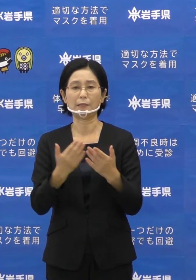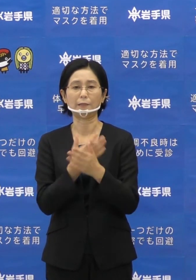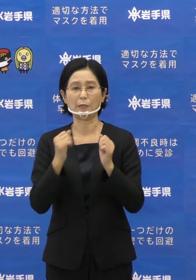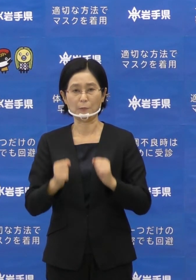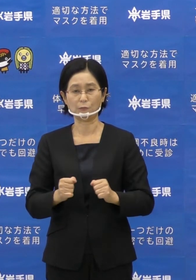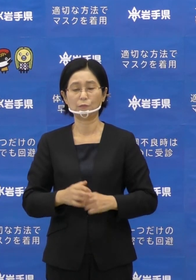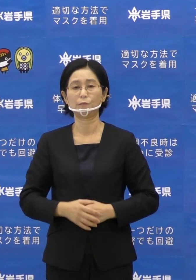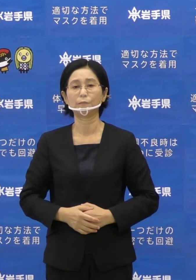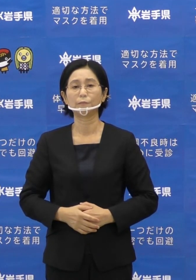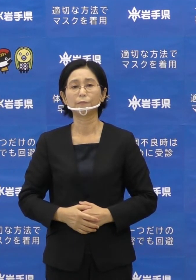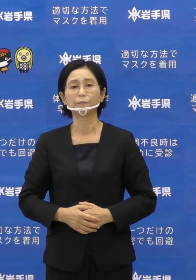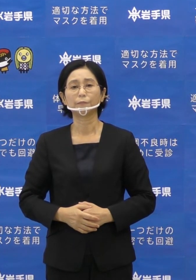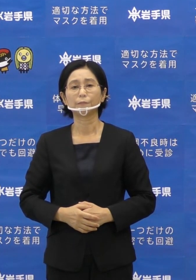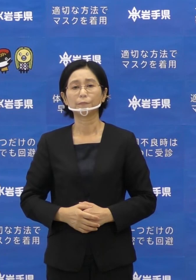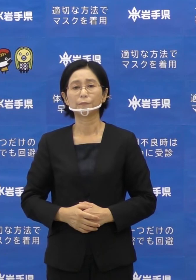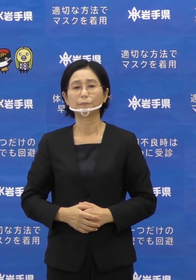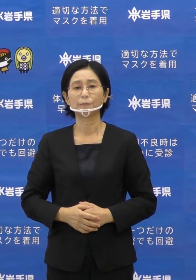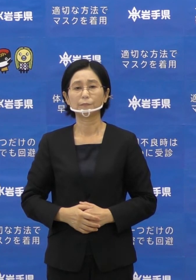ありがとうございます。